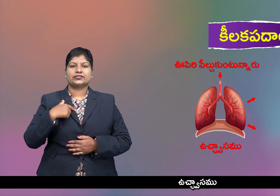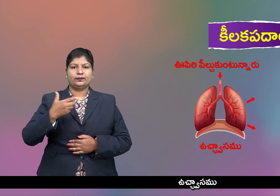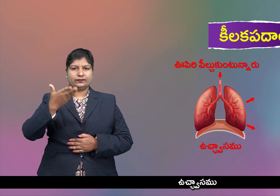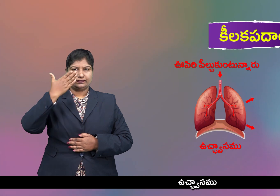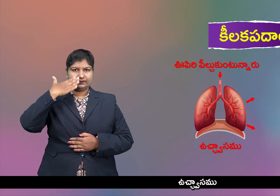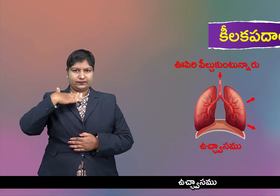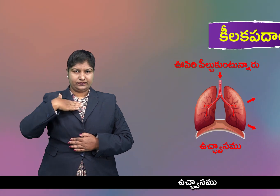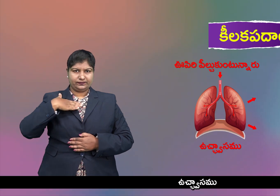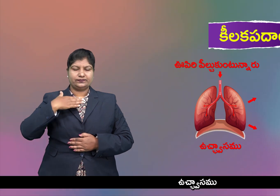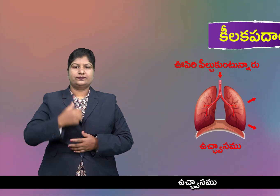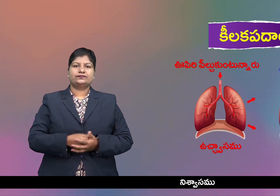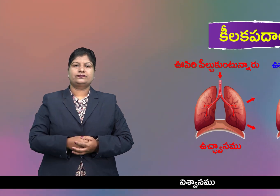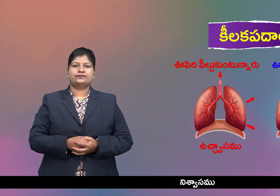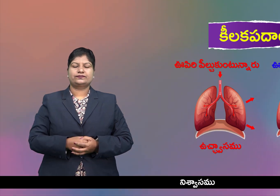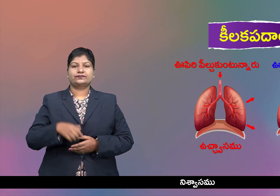ఉచ్ఛ్వాసం,